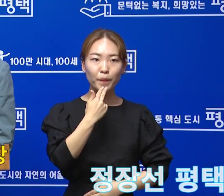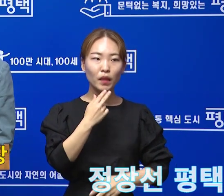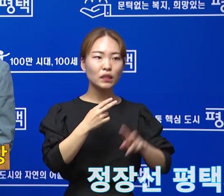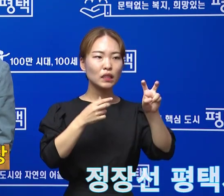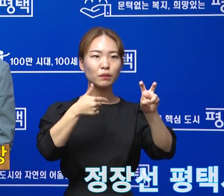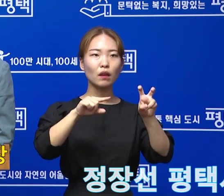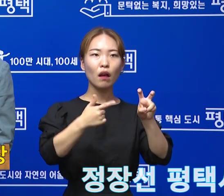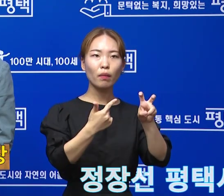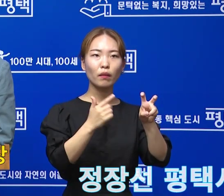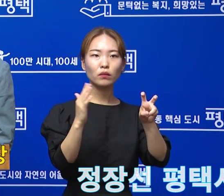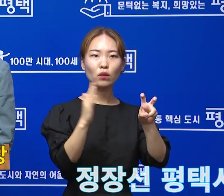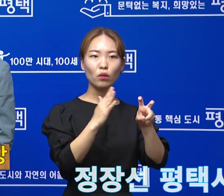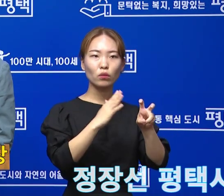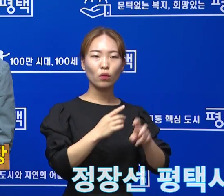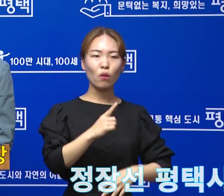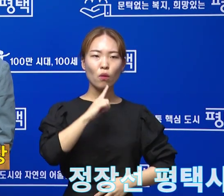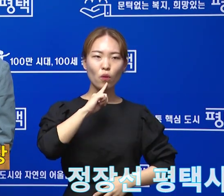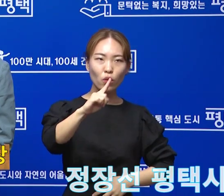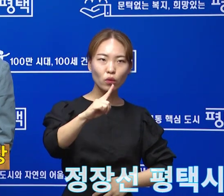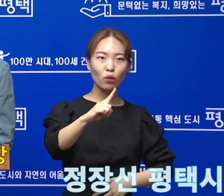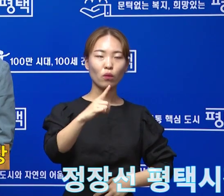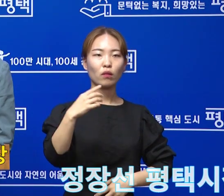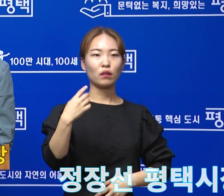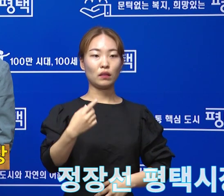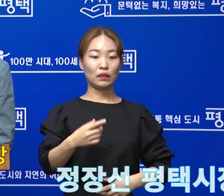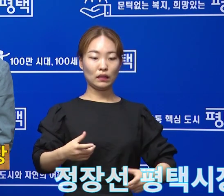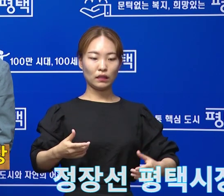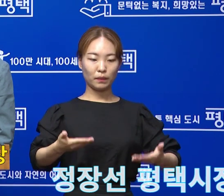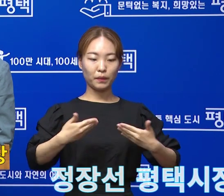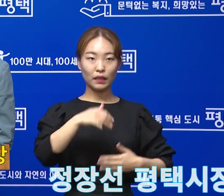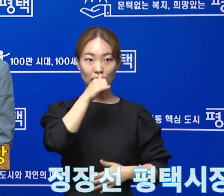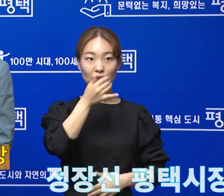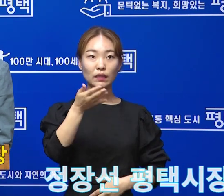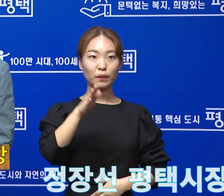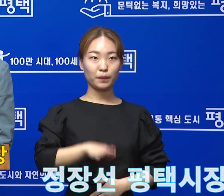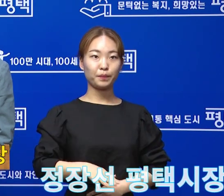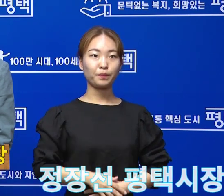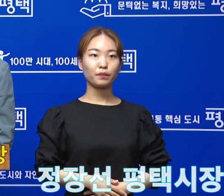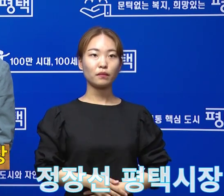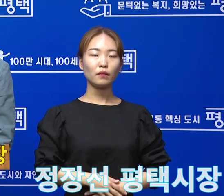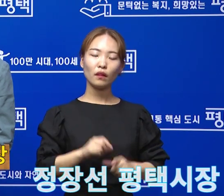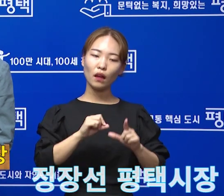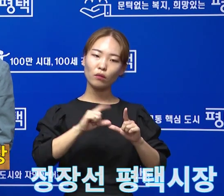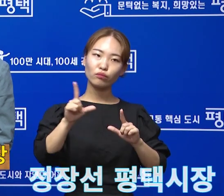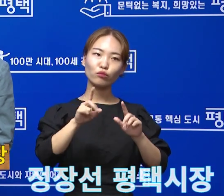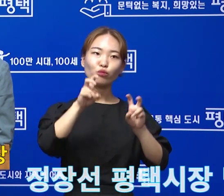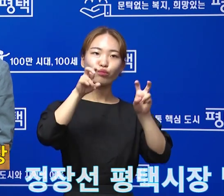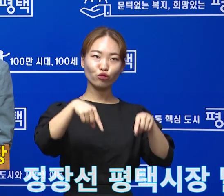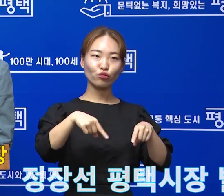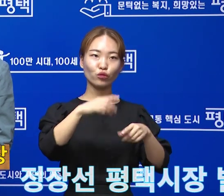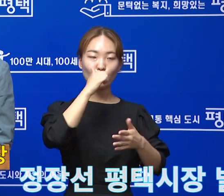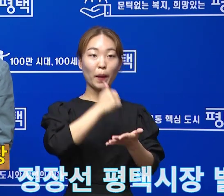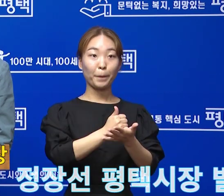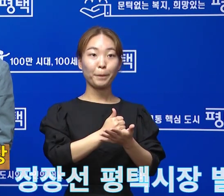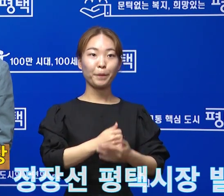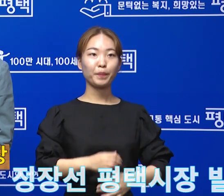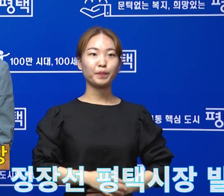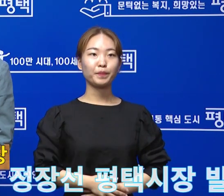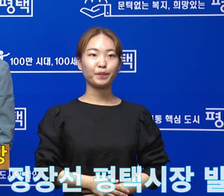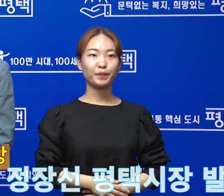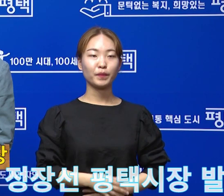건에 달하는 무차별적 고소고발을 당했으나 대부분 무혐의로 결론이 났고, 기소된 이